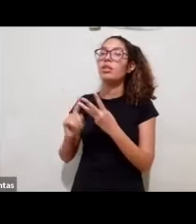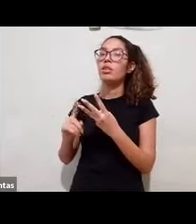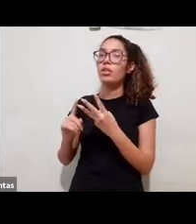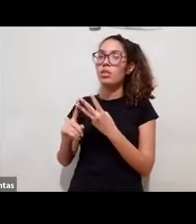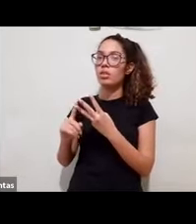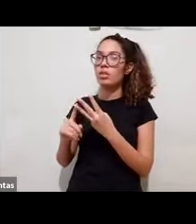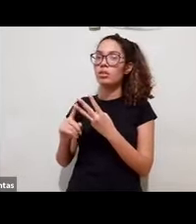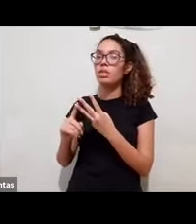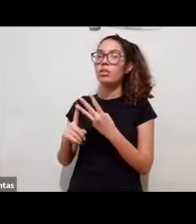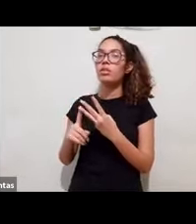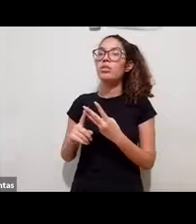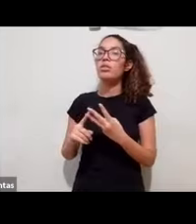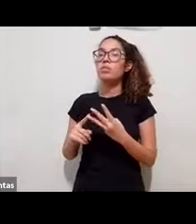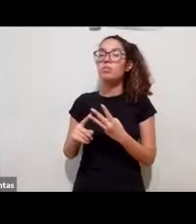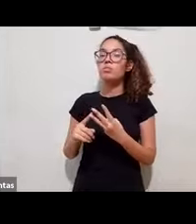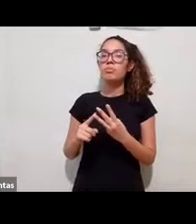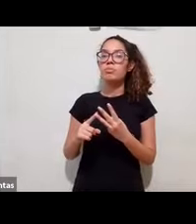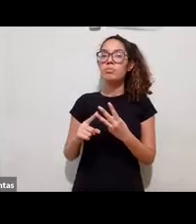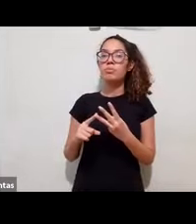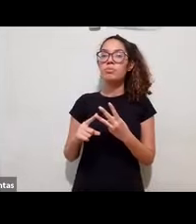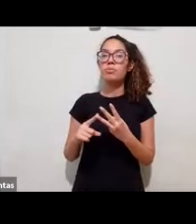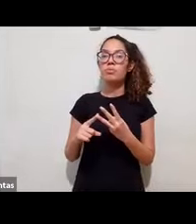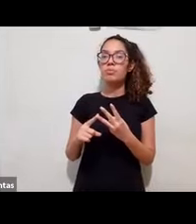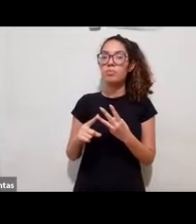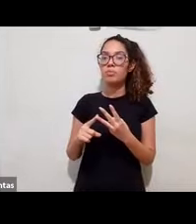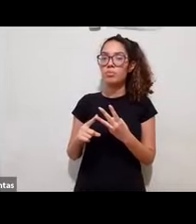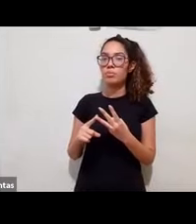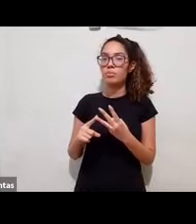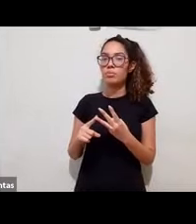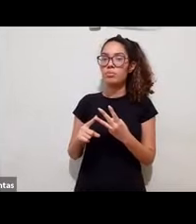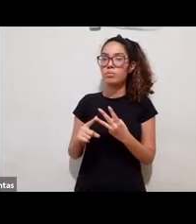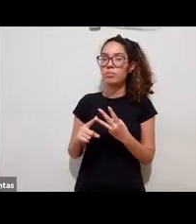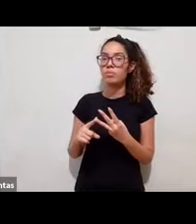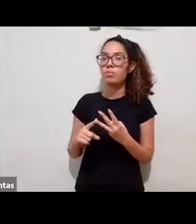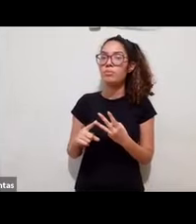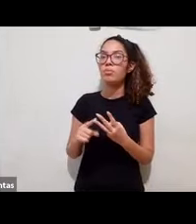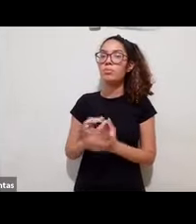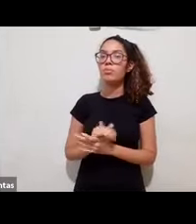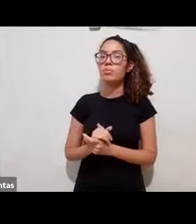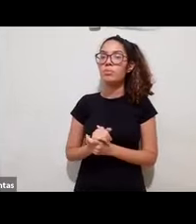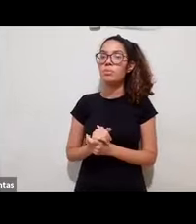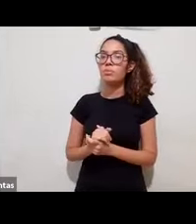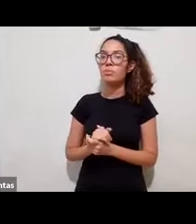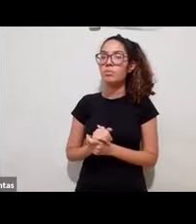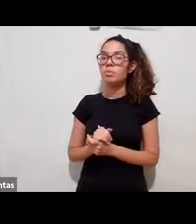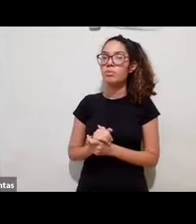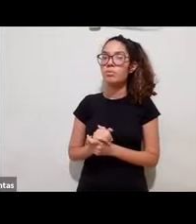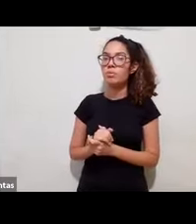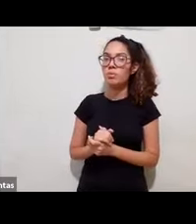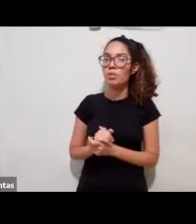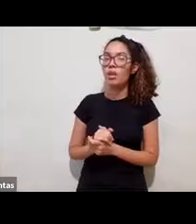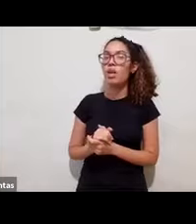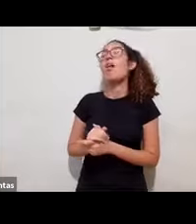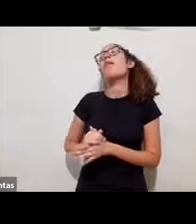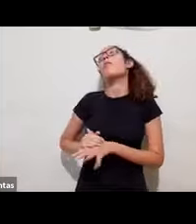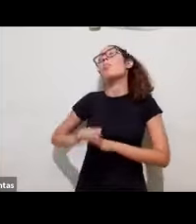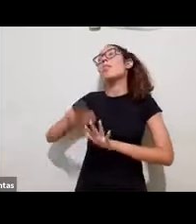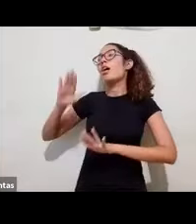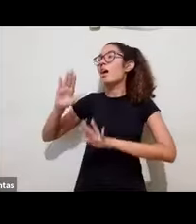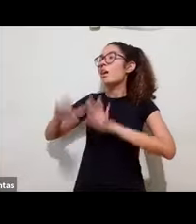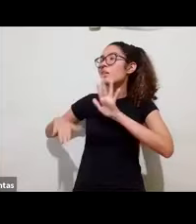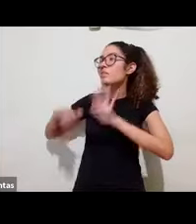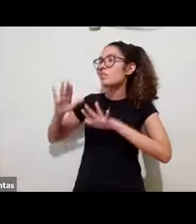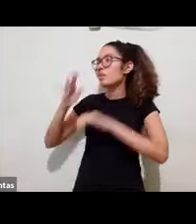militância, né? Mas isso não existe aqui em Fortaleza no sentido pleno, né? Muitas vezes as pessoas, as populações